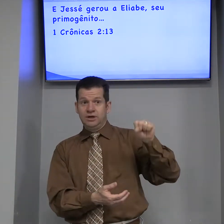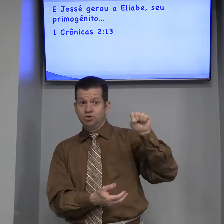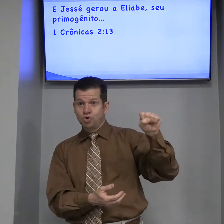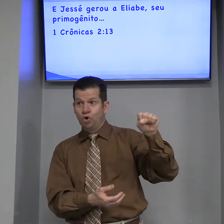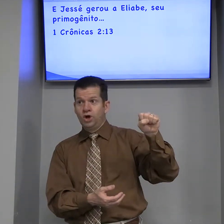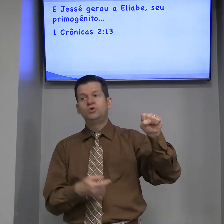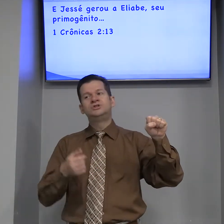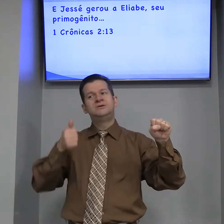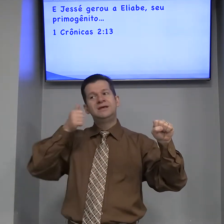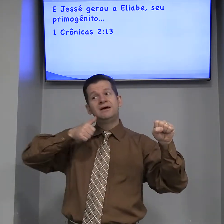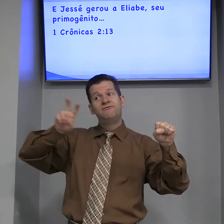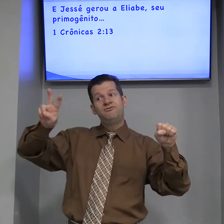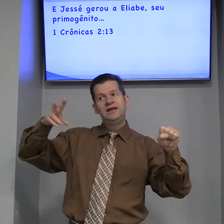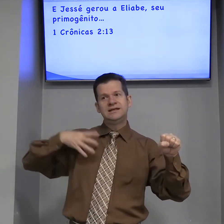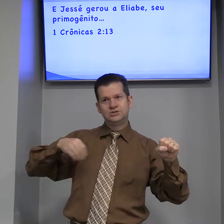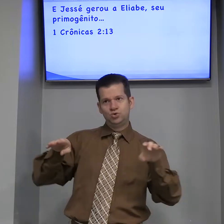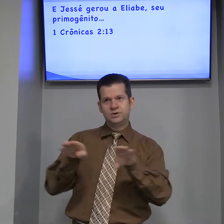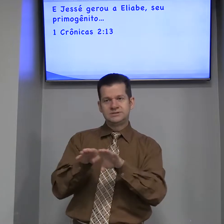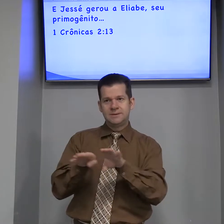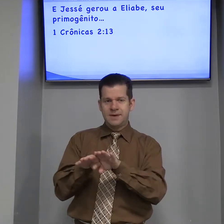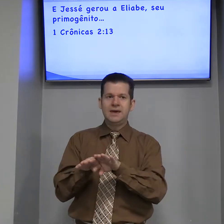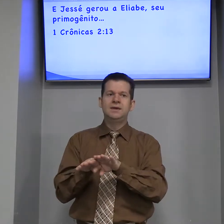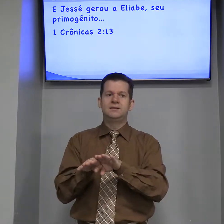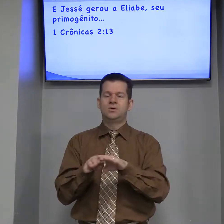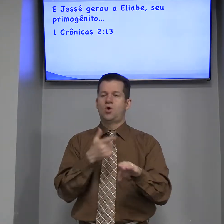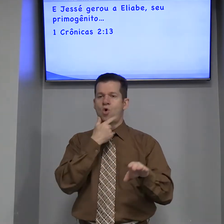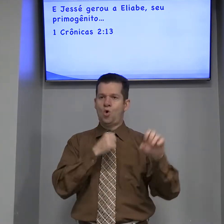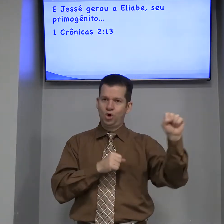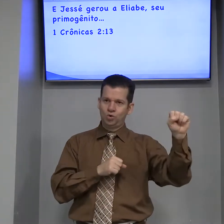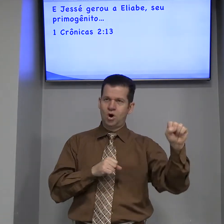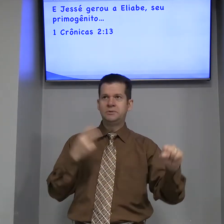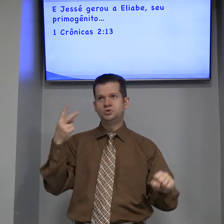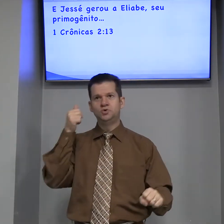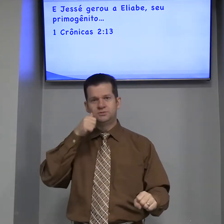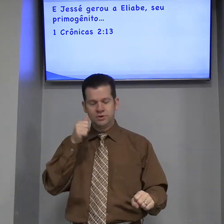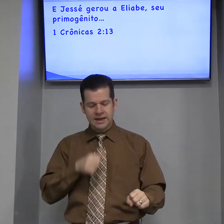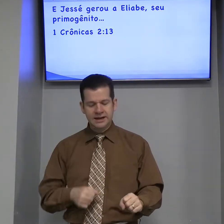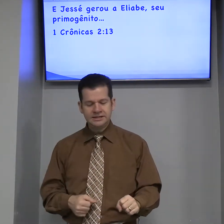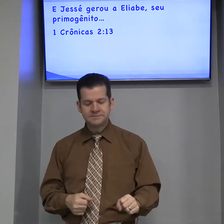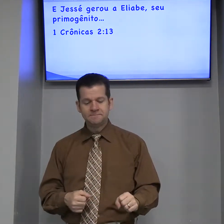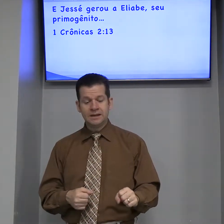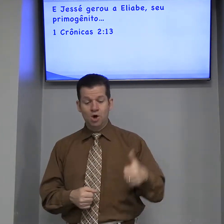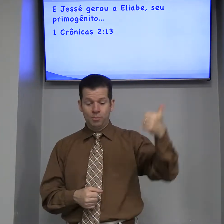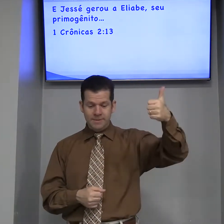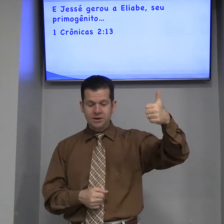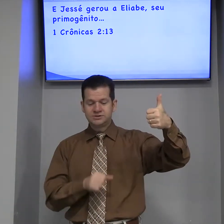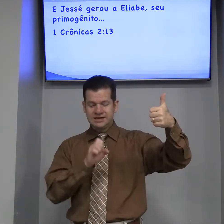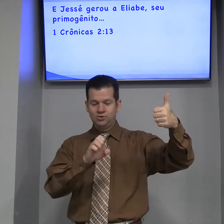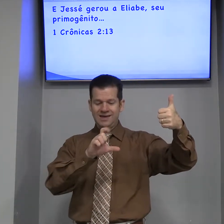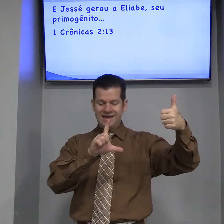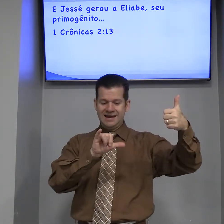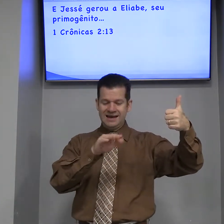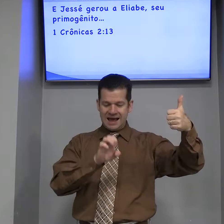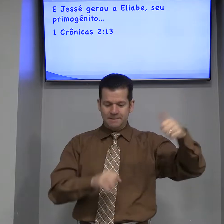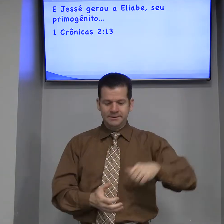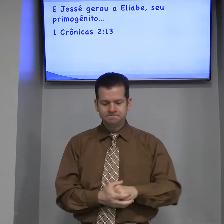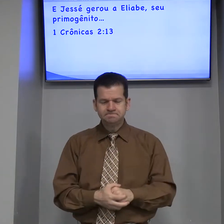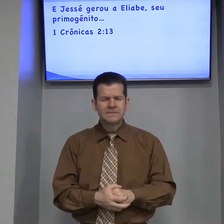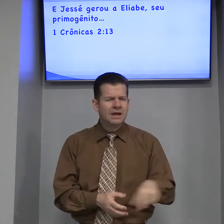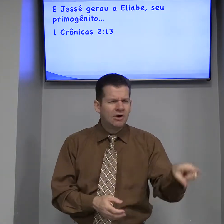filhos 8, tinha filhas 2 também. 8 homens, 2 mulheres. Primeiro sendo Eliabe.